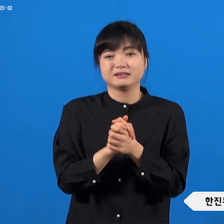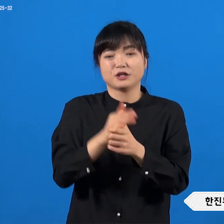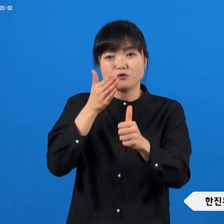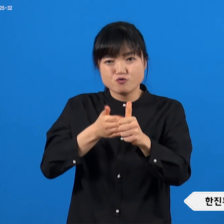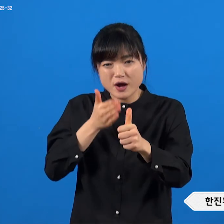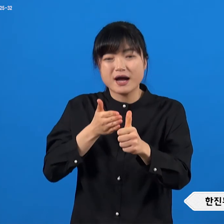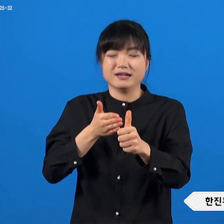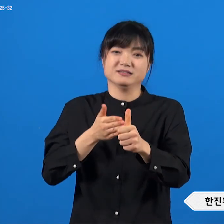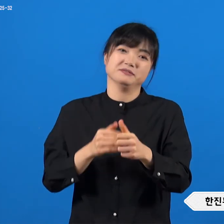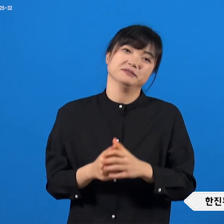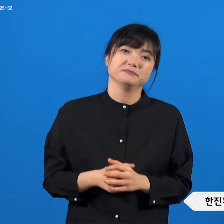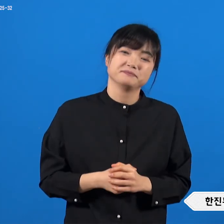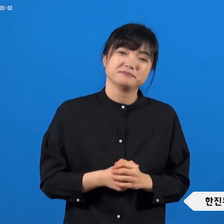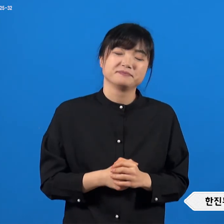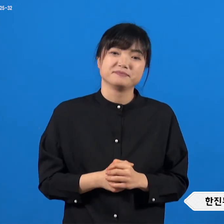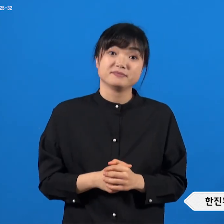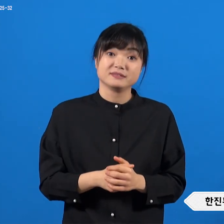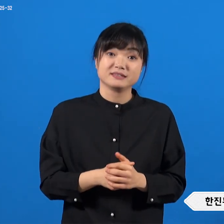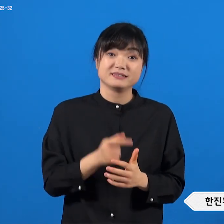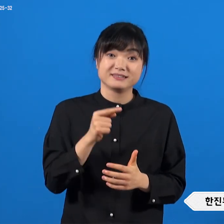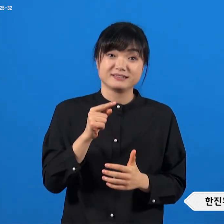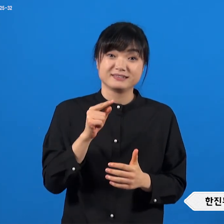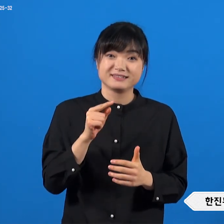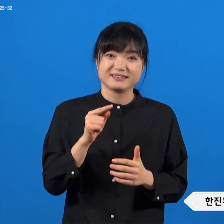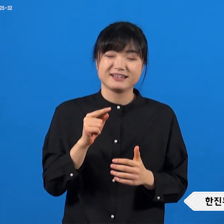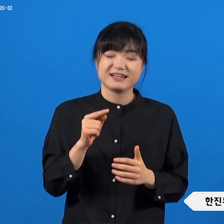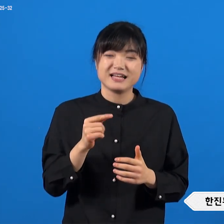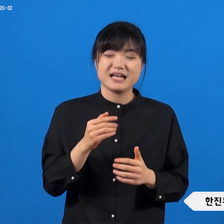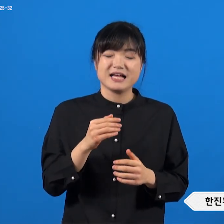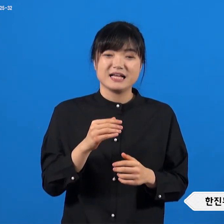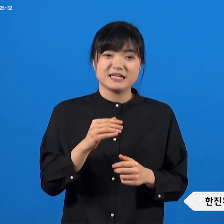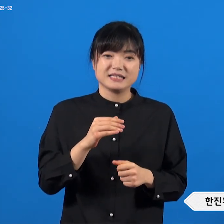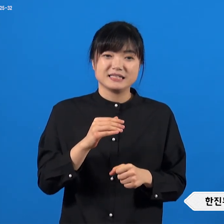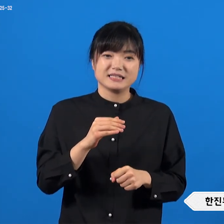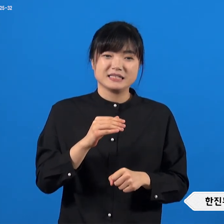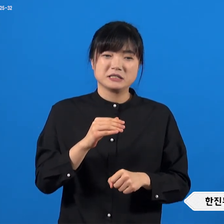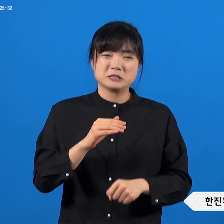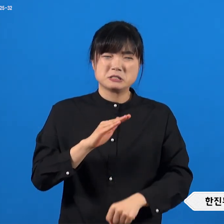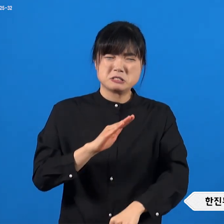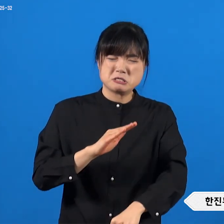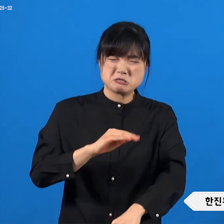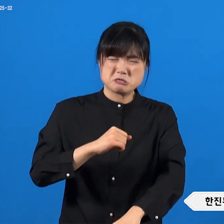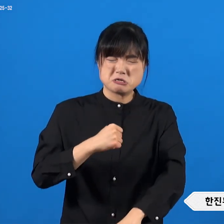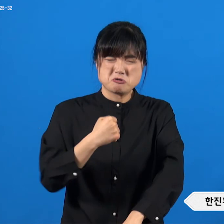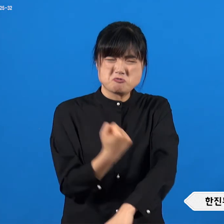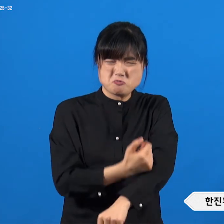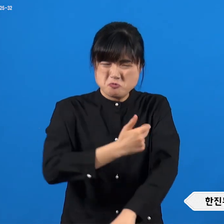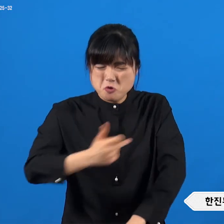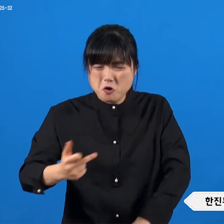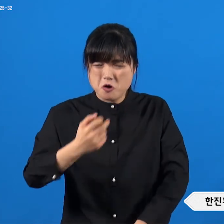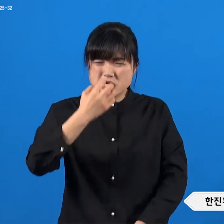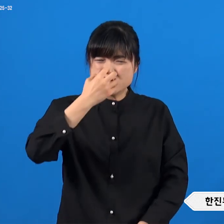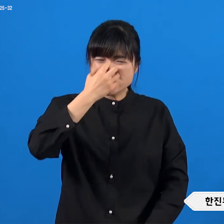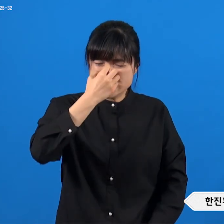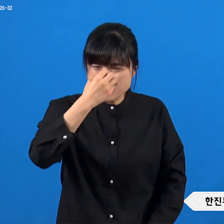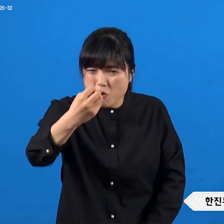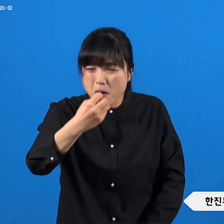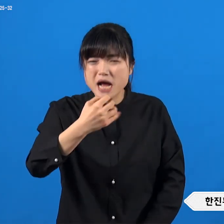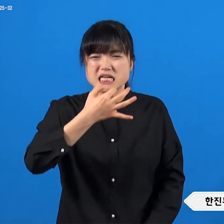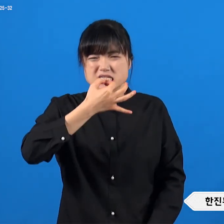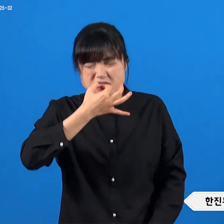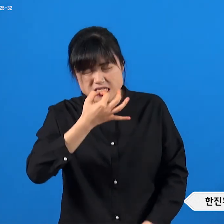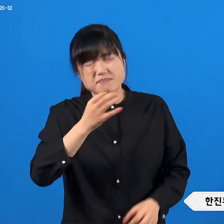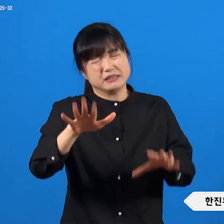강구하시기를 바랍니다. 그래서 그저 잘못된 그런 공로의식, 이기심 다